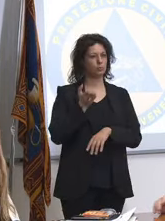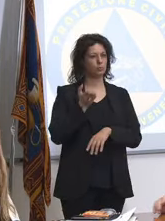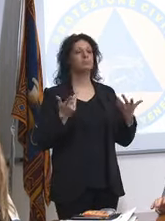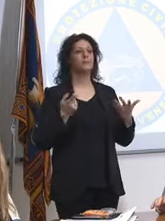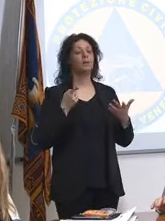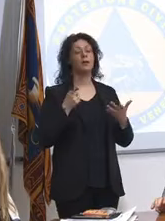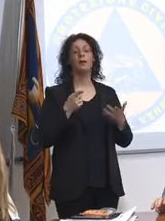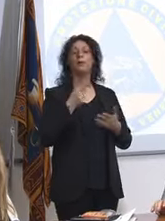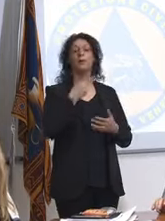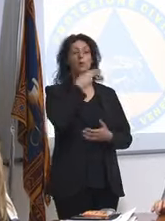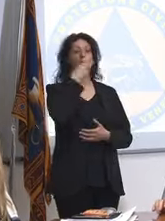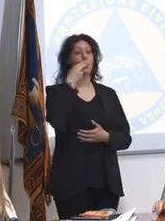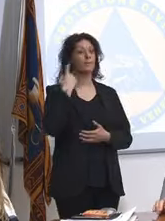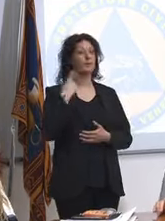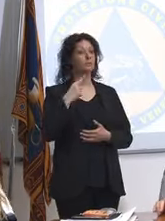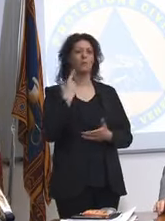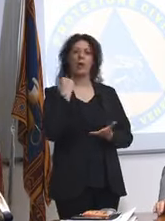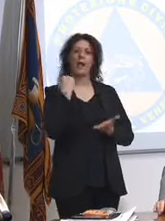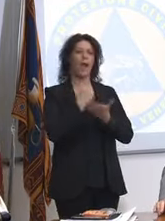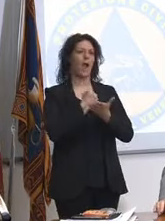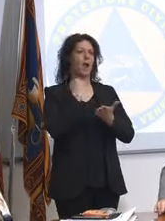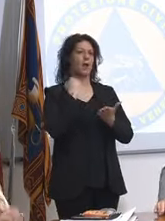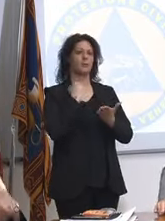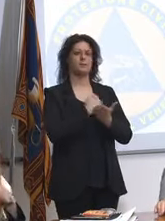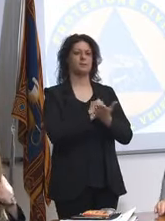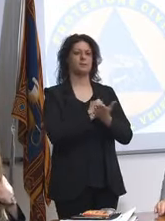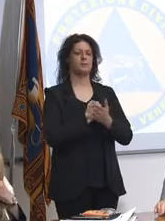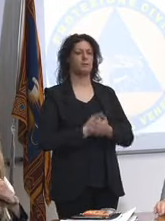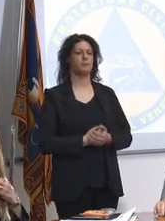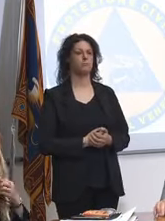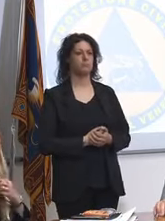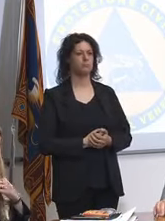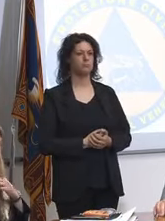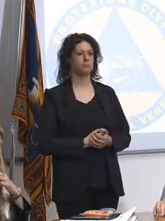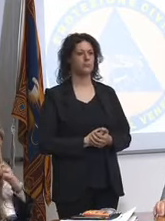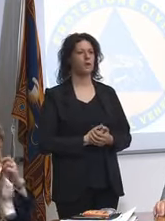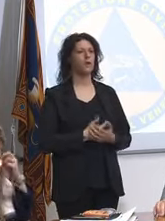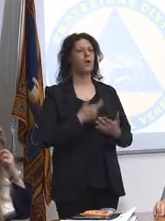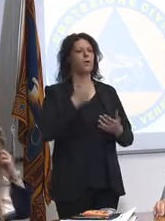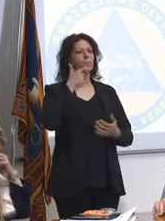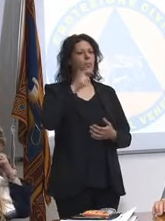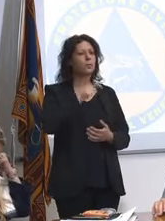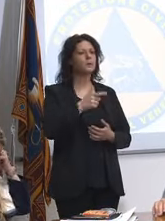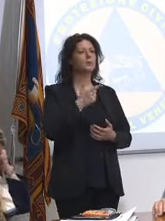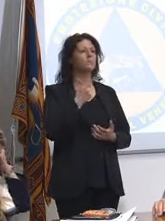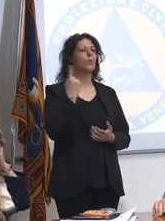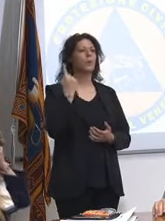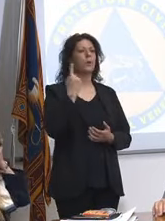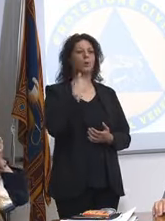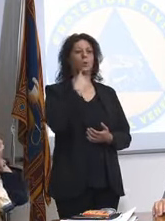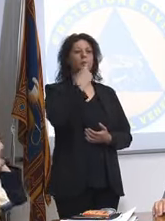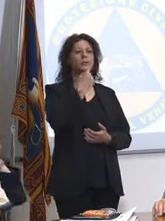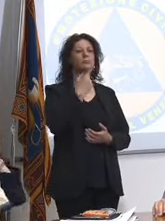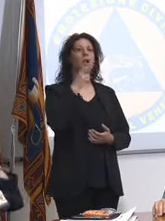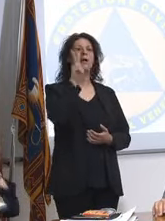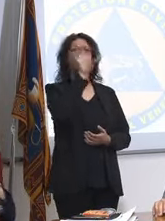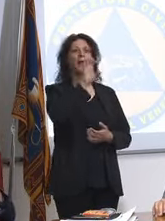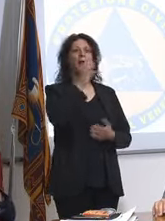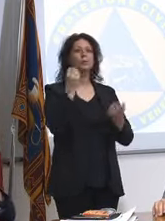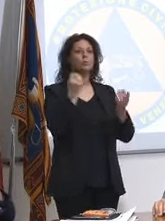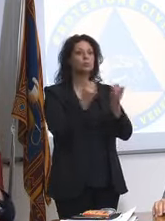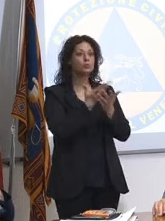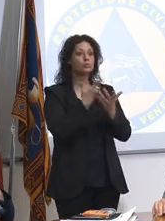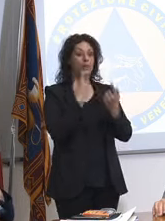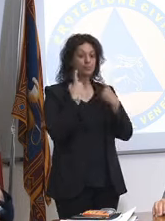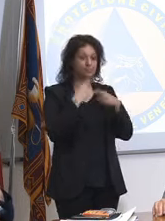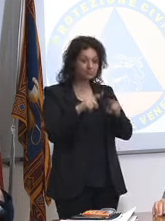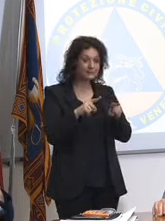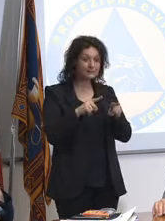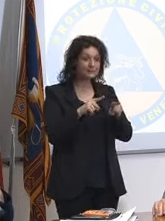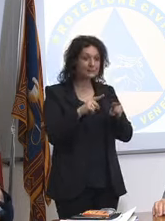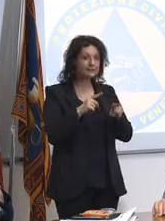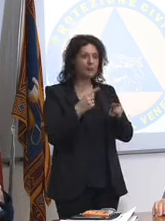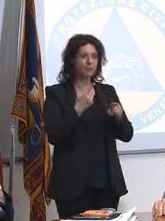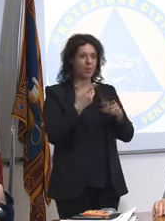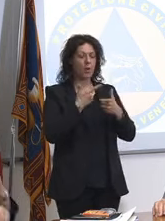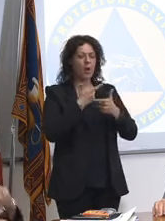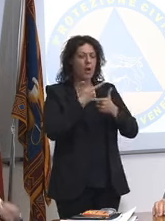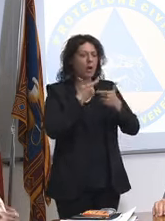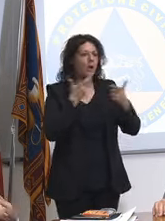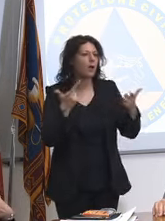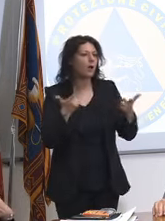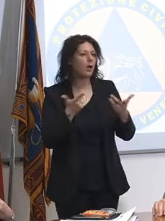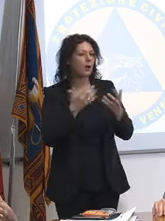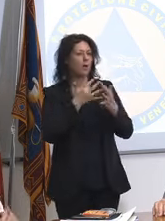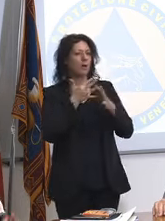garanzia. Ma no, lo dico perché uno dice, vabbè, ma in Veneto è successa tutta sta roba, perché c'è una squadra. Cioè, non è che abbiamo